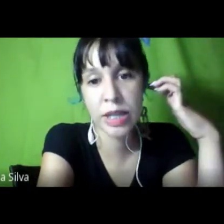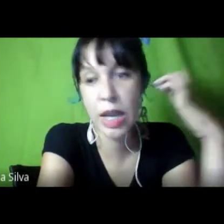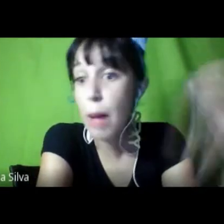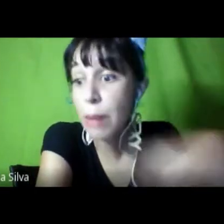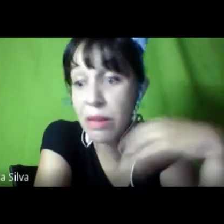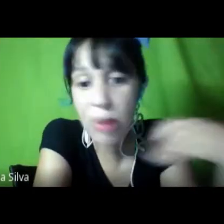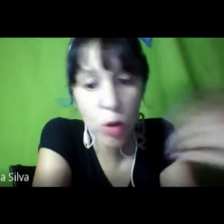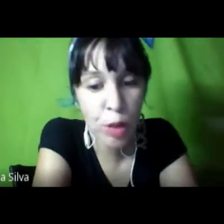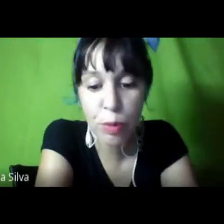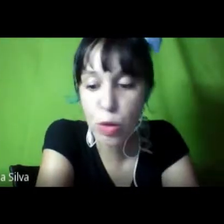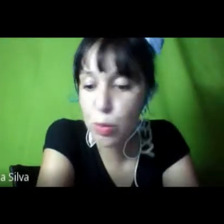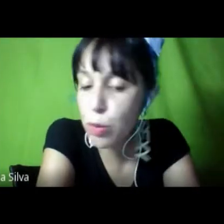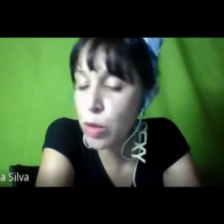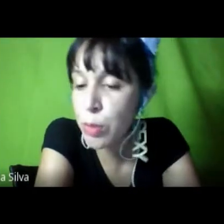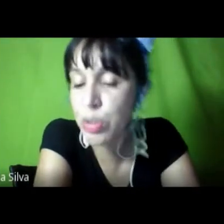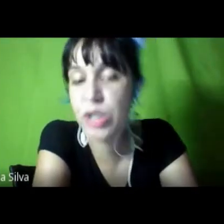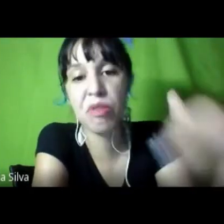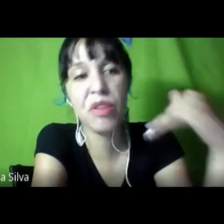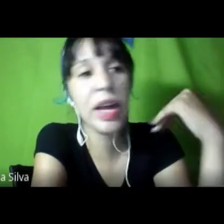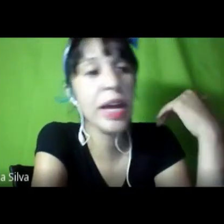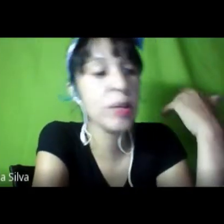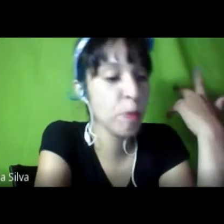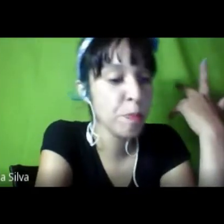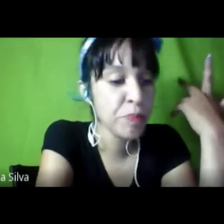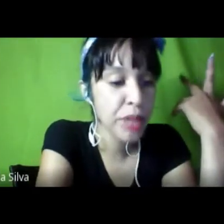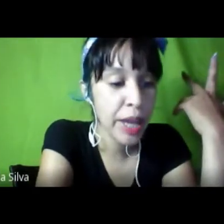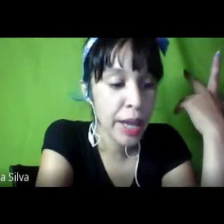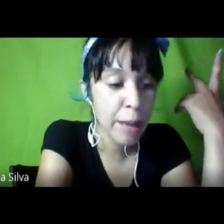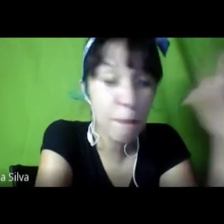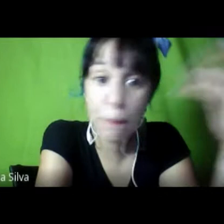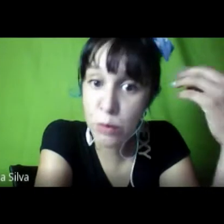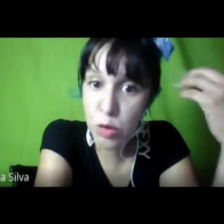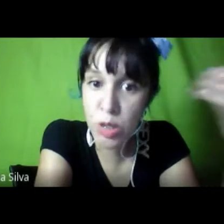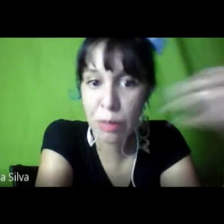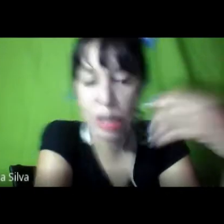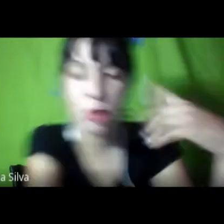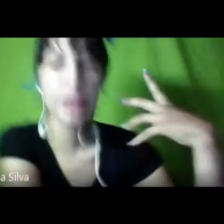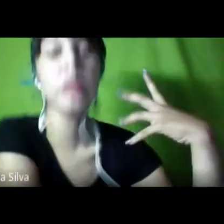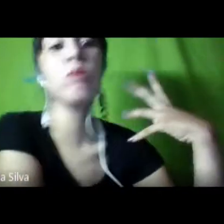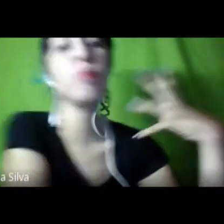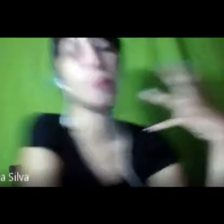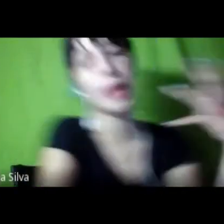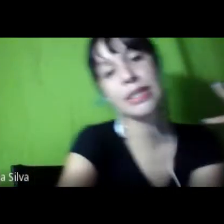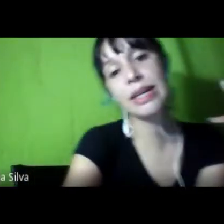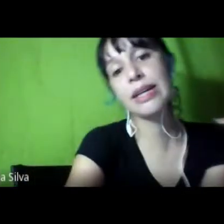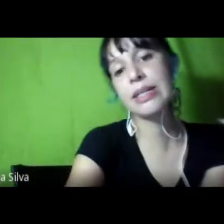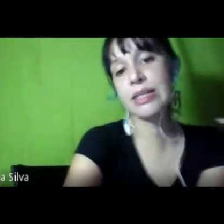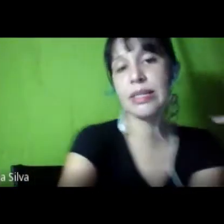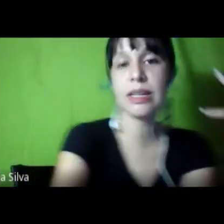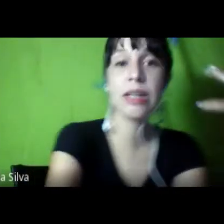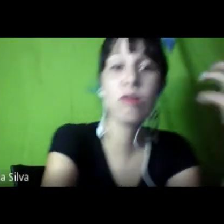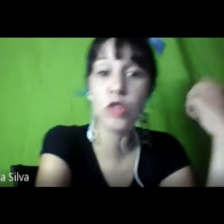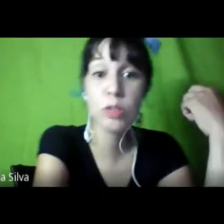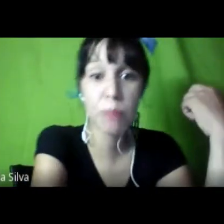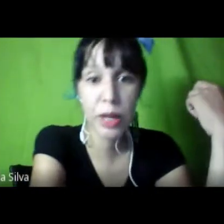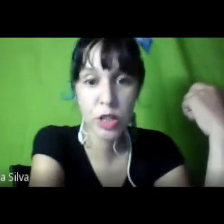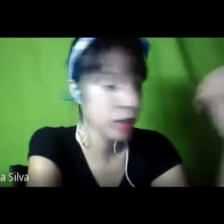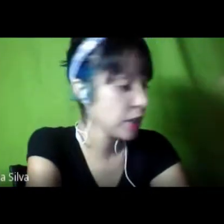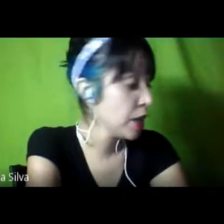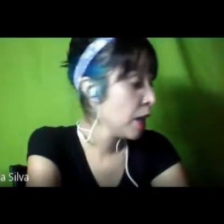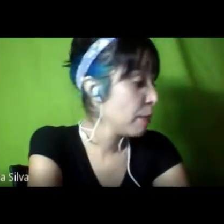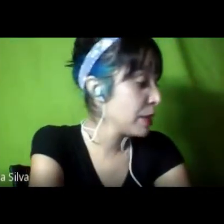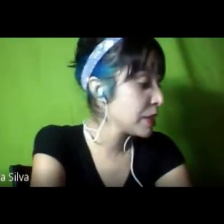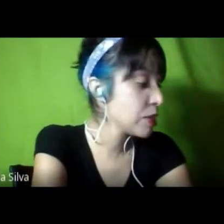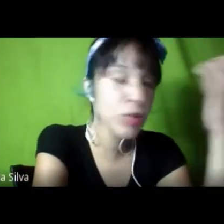surdez, né? Para ver o que podia ser feito, justamente para que essa herança, né, não fosse